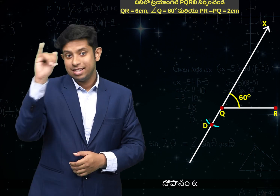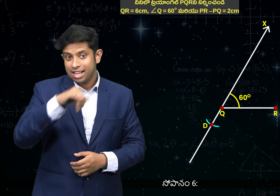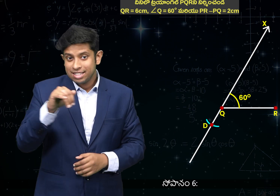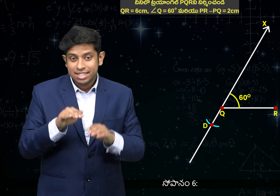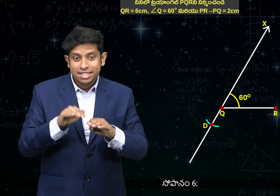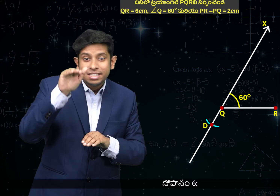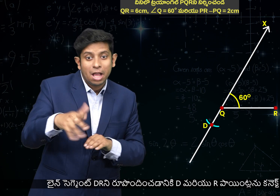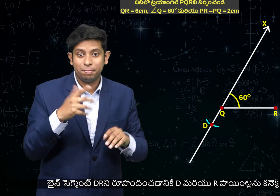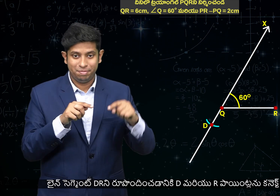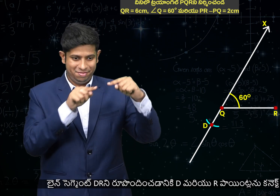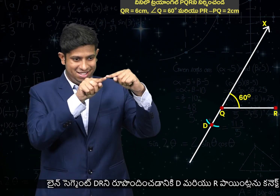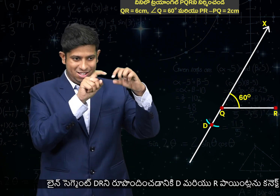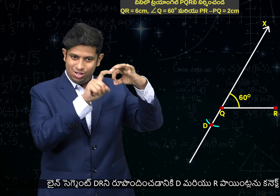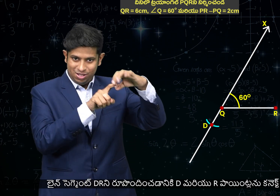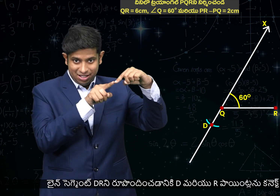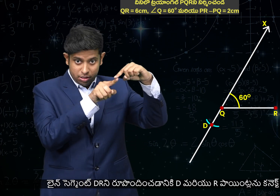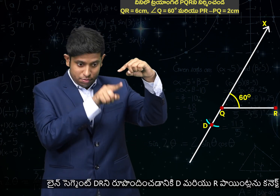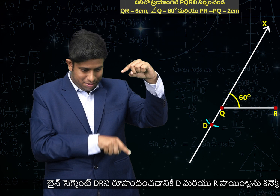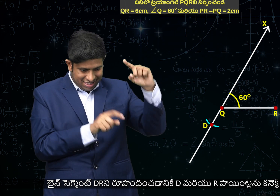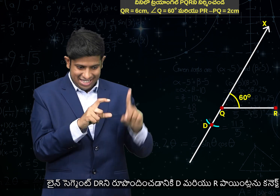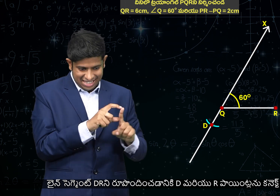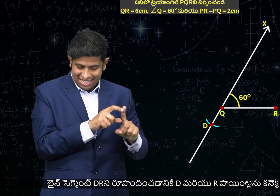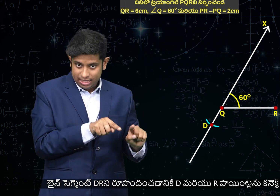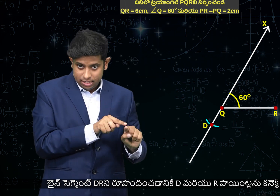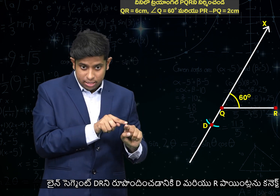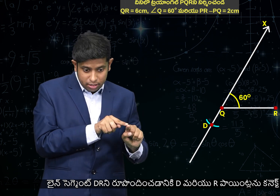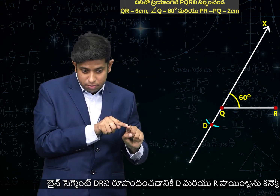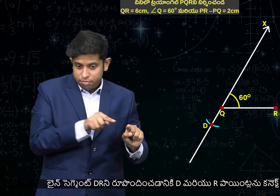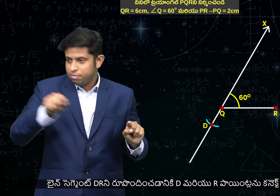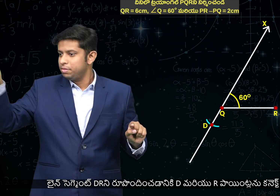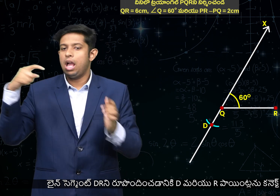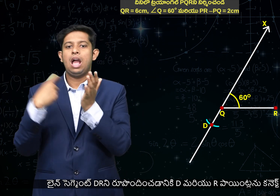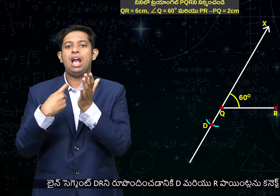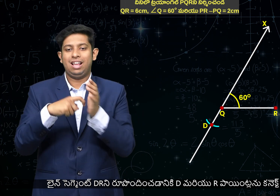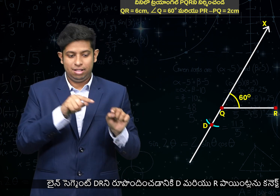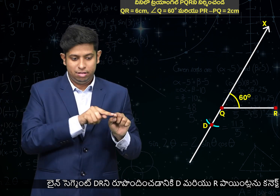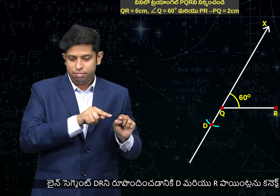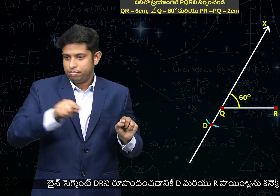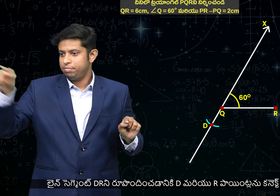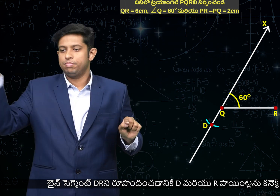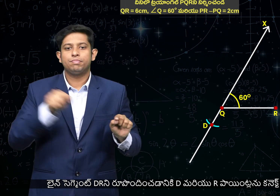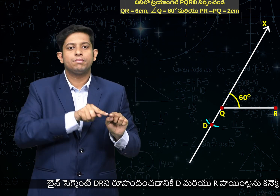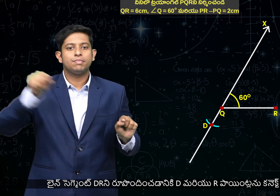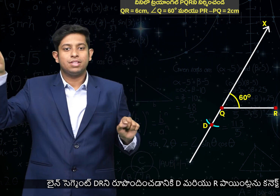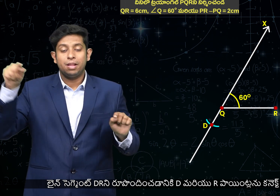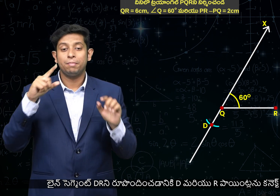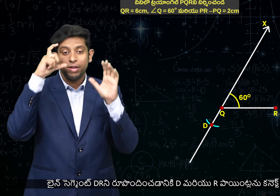సోపానం 6. లైన్ సెగ్మెంట్ DRని రూపొందించడానికి D మరియు R పాయింట్లను కనెక్ట్ చేయండి.